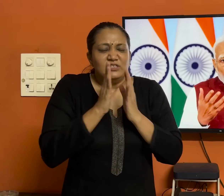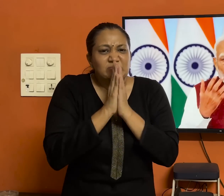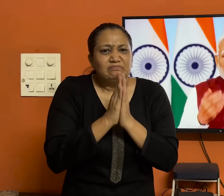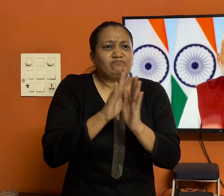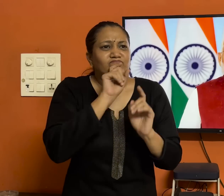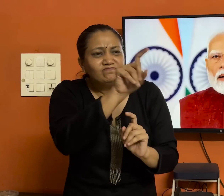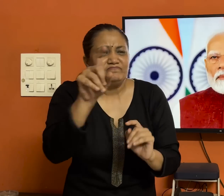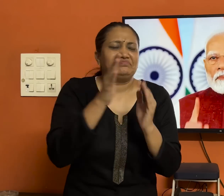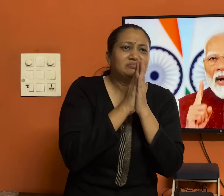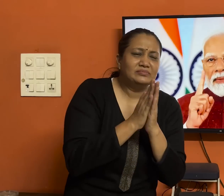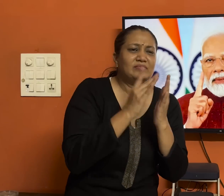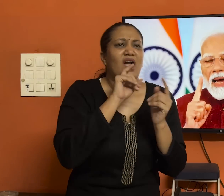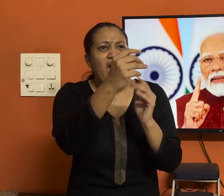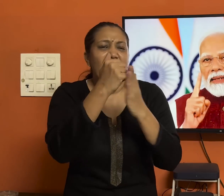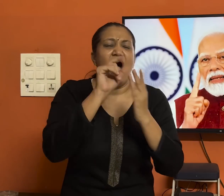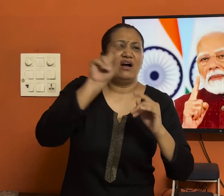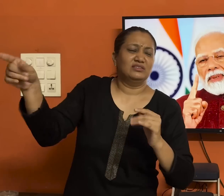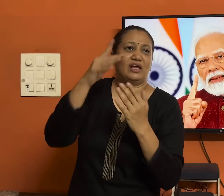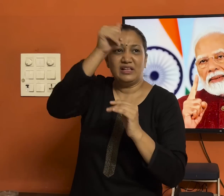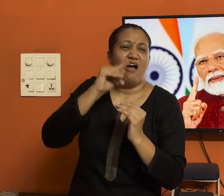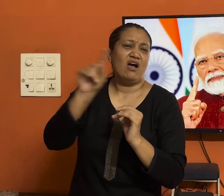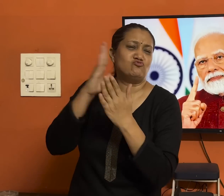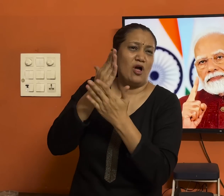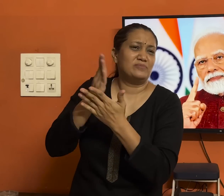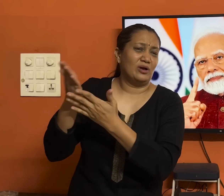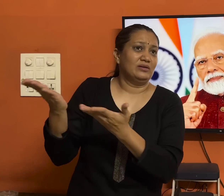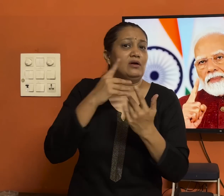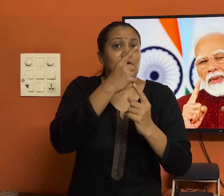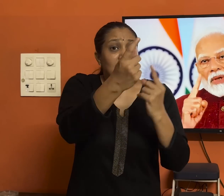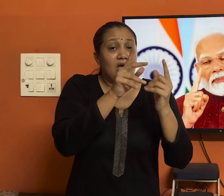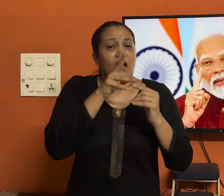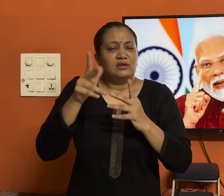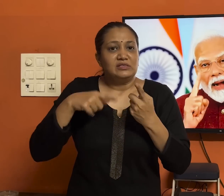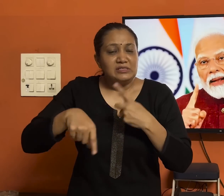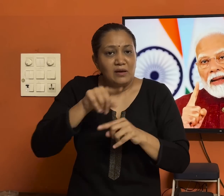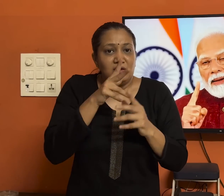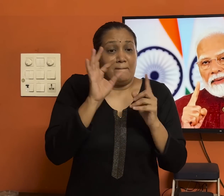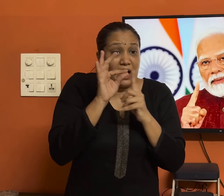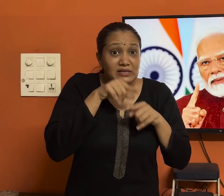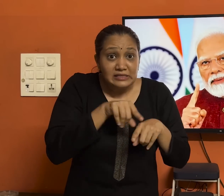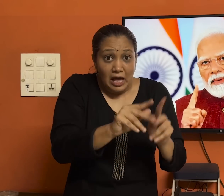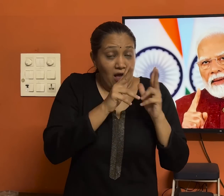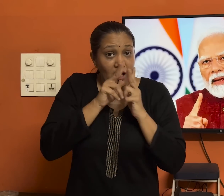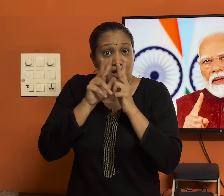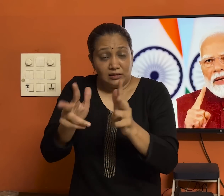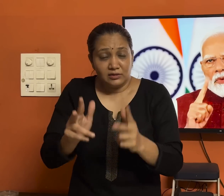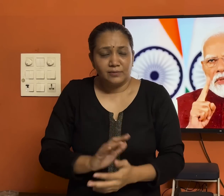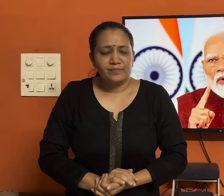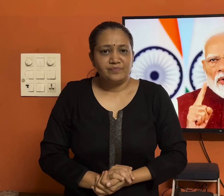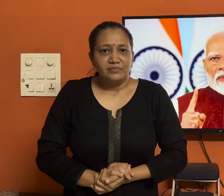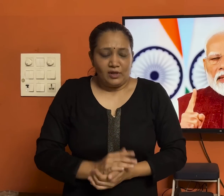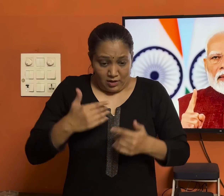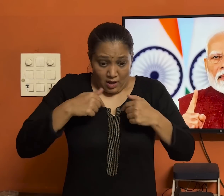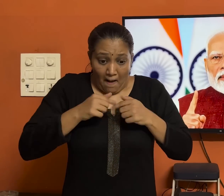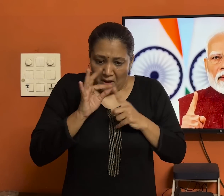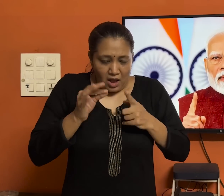गुहार लगाई गई, पाकिस्तान की तरफ से जब ये कहा गया कि उसकी